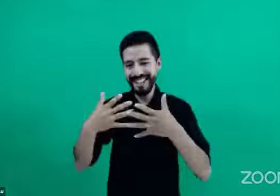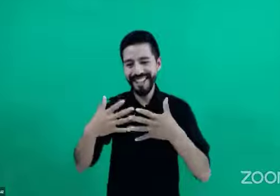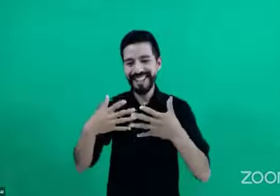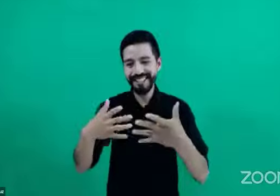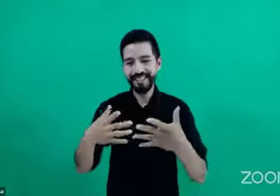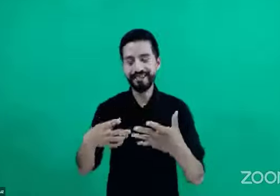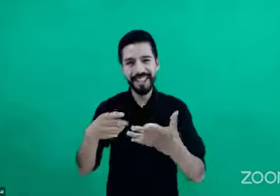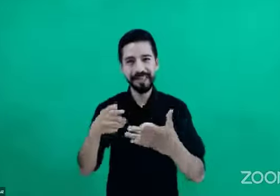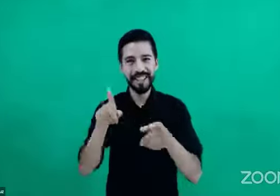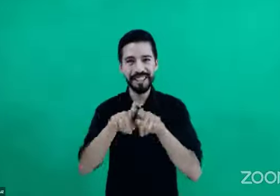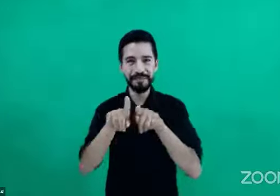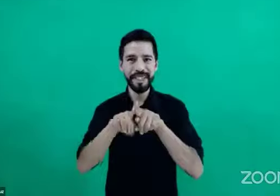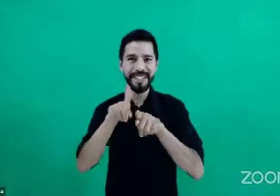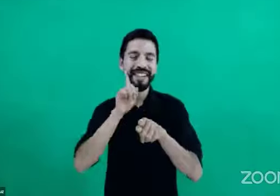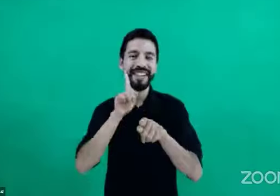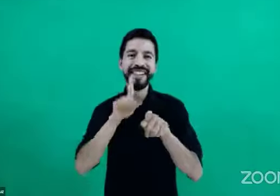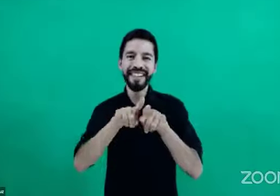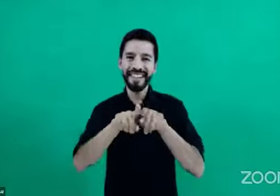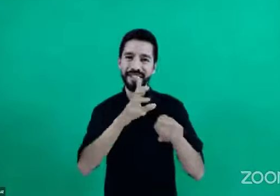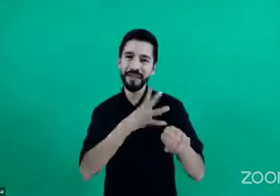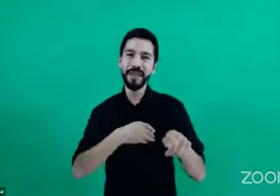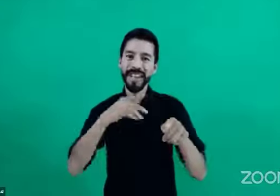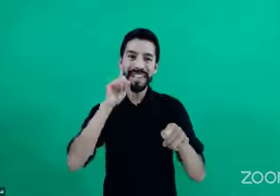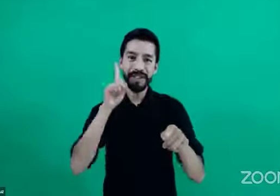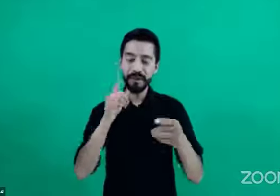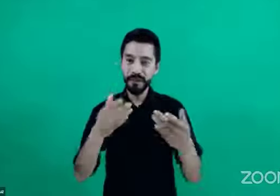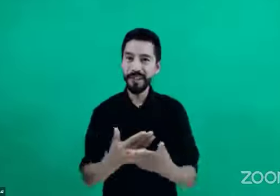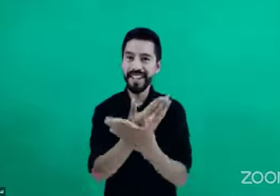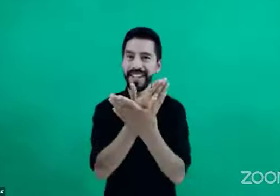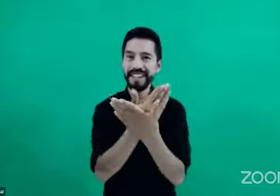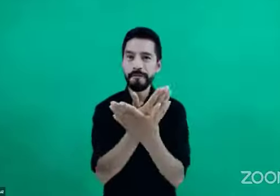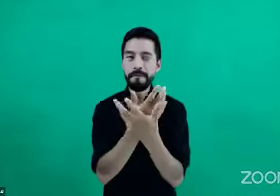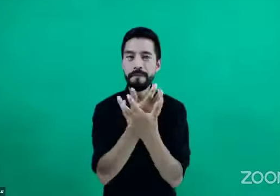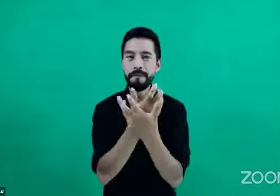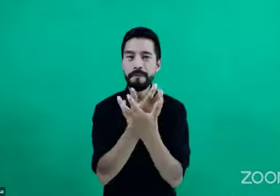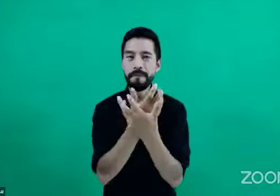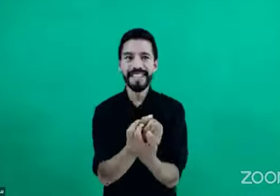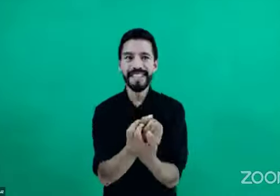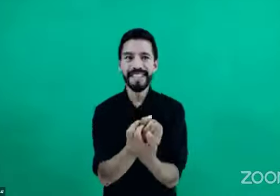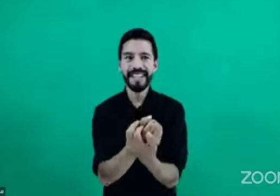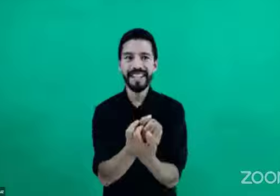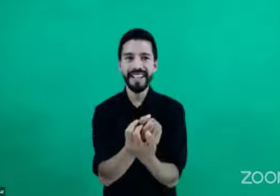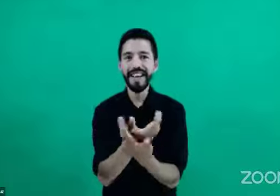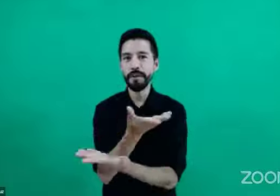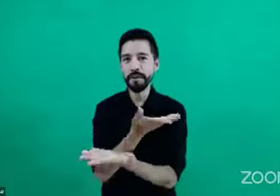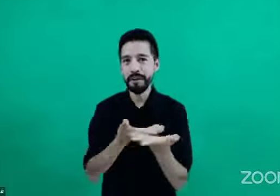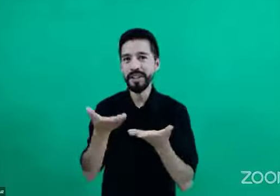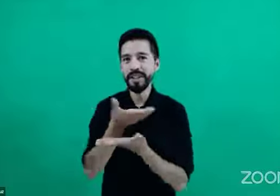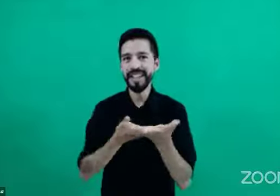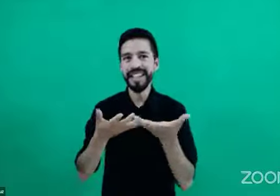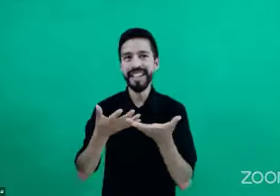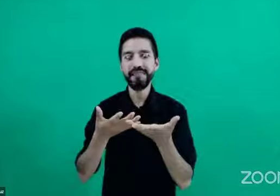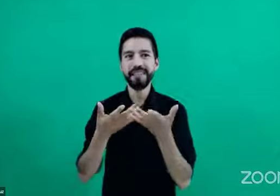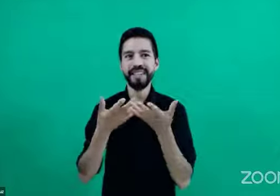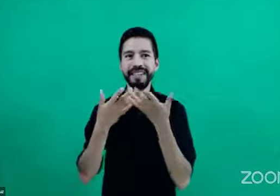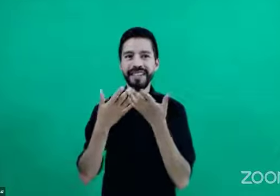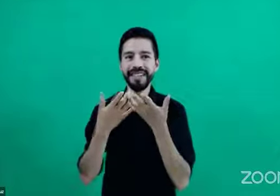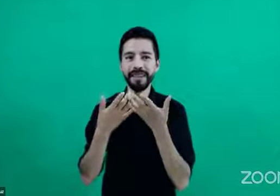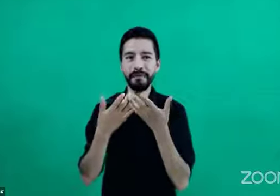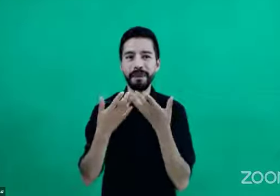lengua de señas fue que mi hermana, su hija nació sorda. Entonces,